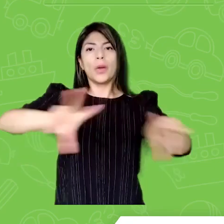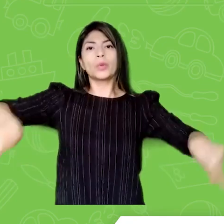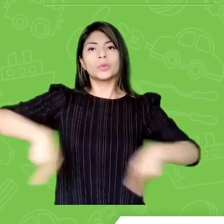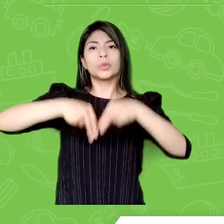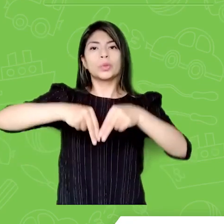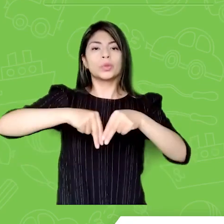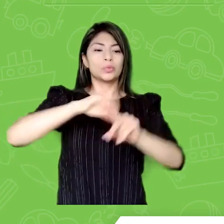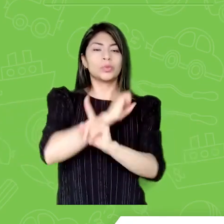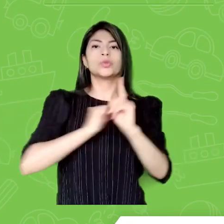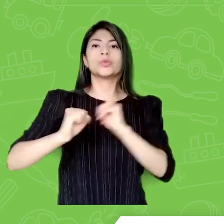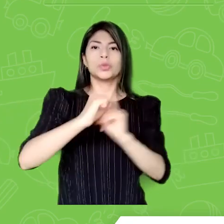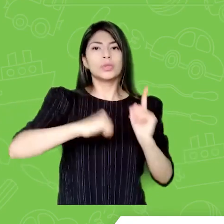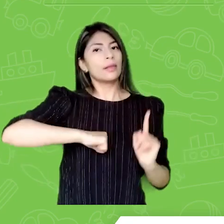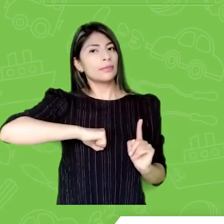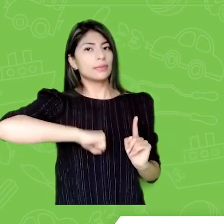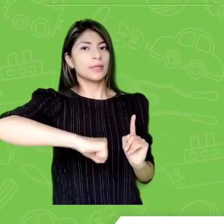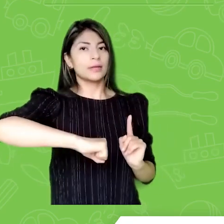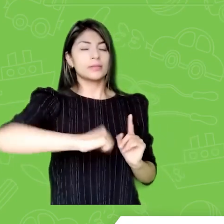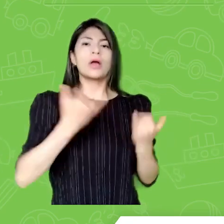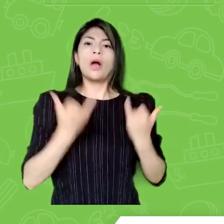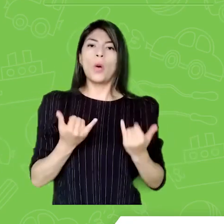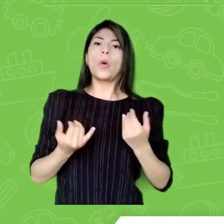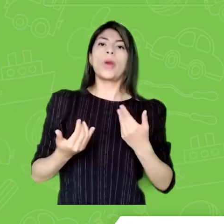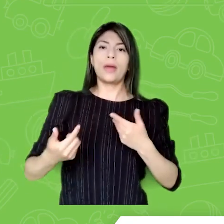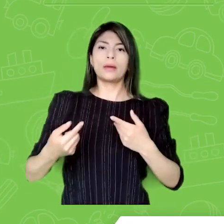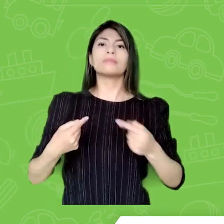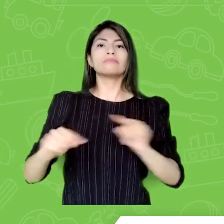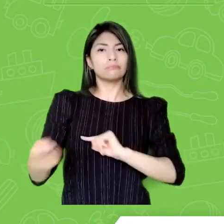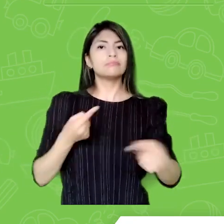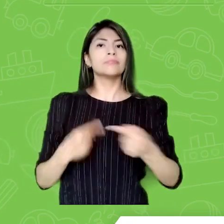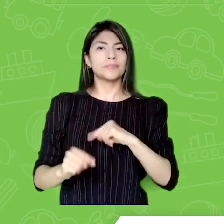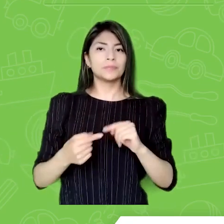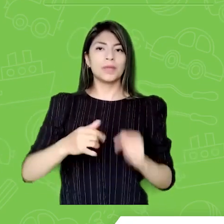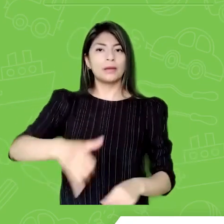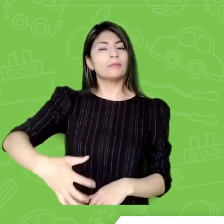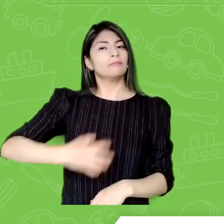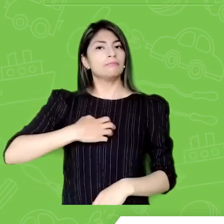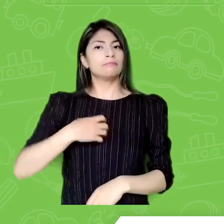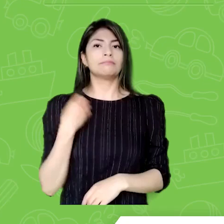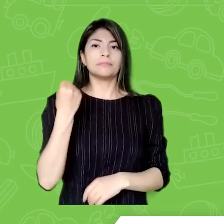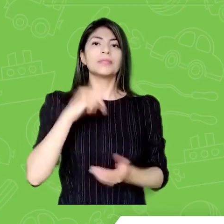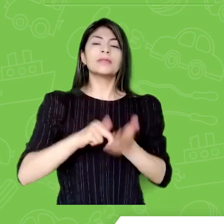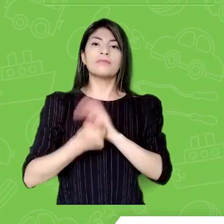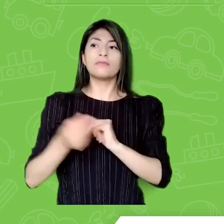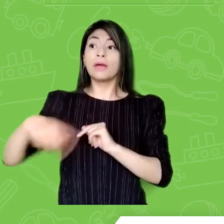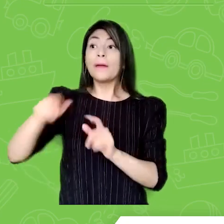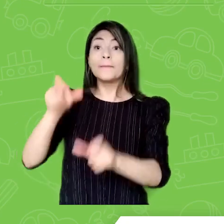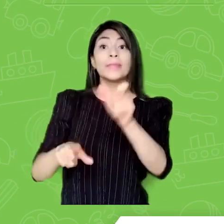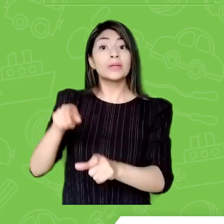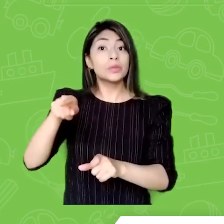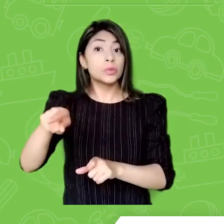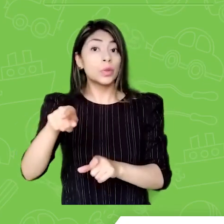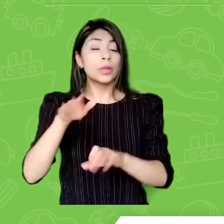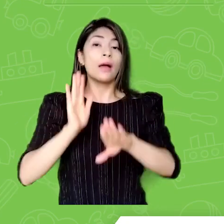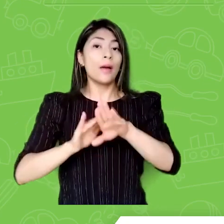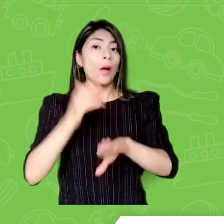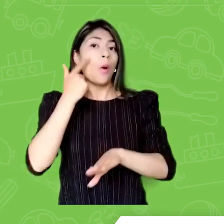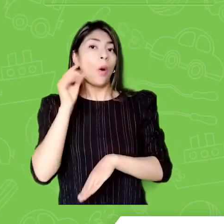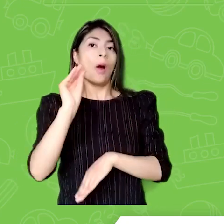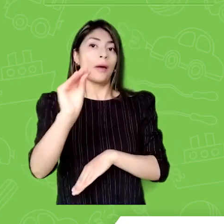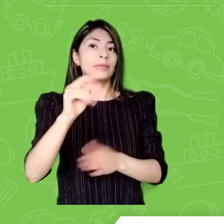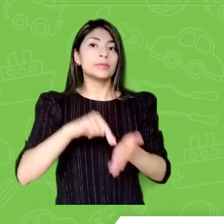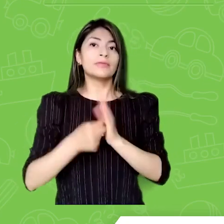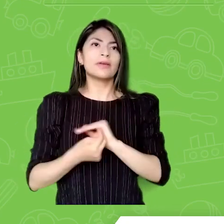Estado social de derechos y, particularmente, en estos concursos de méritos. Esta regla se entiende aceptada por